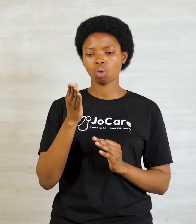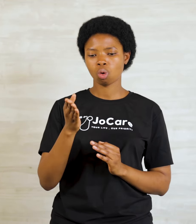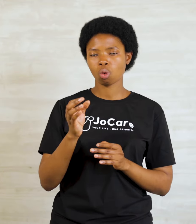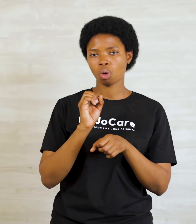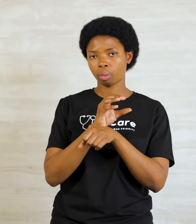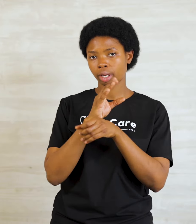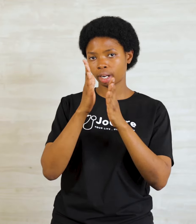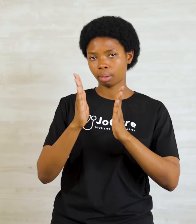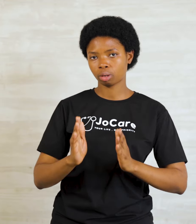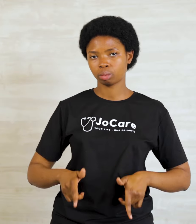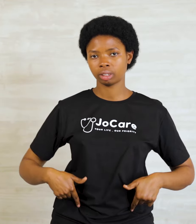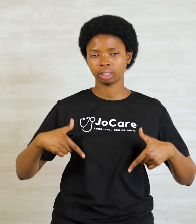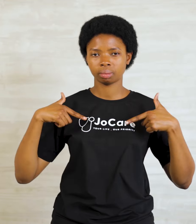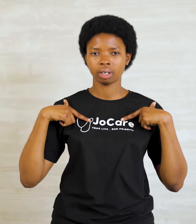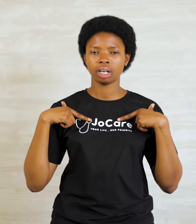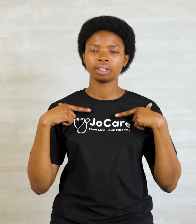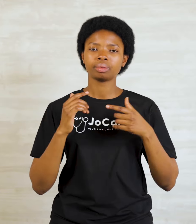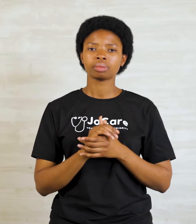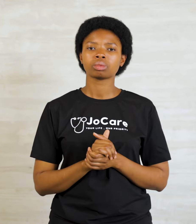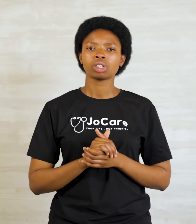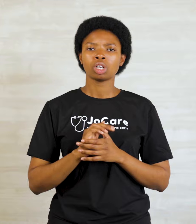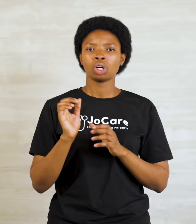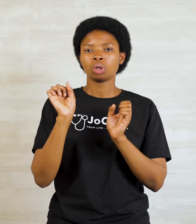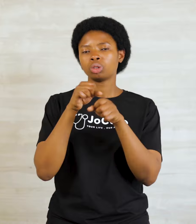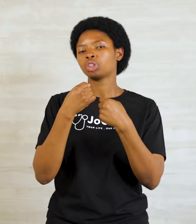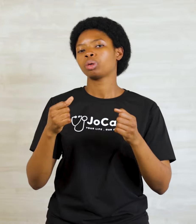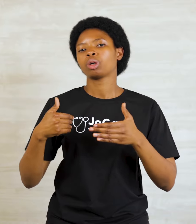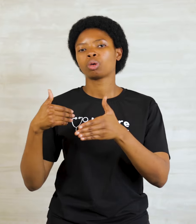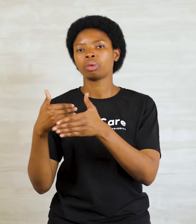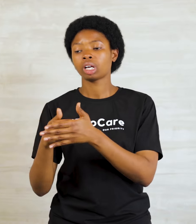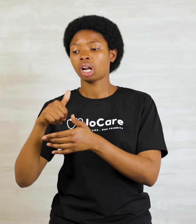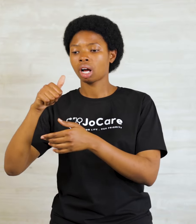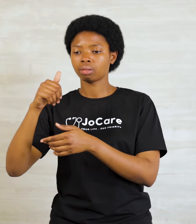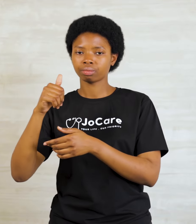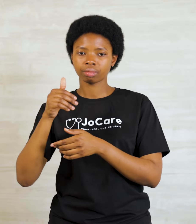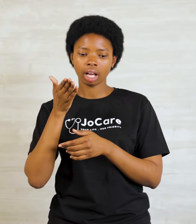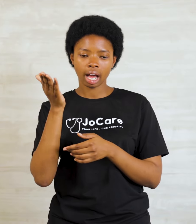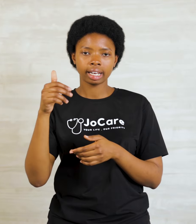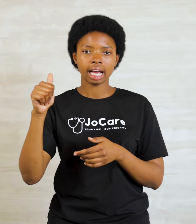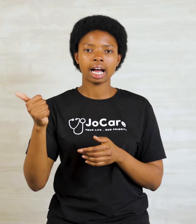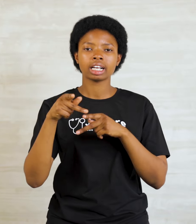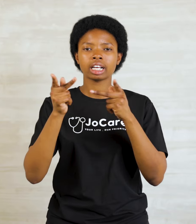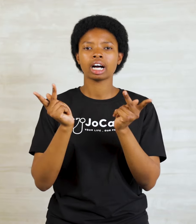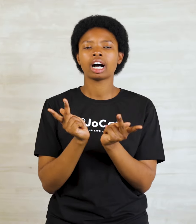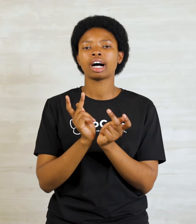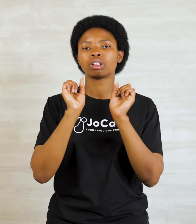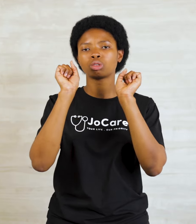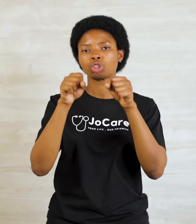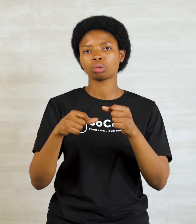ubwo umujyanama wenda utamwisanzwe cyangwa utabasha kumugeraho hari ahandi ushobora kubusanga yego cyangwa